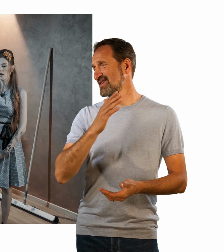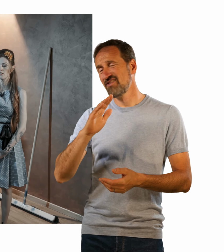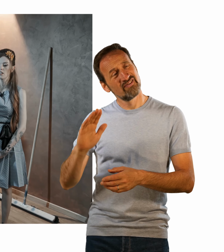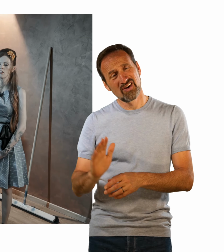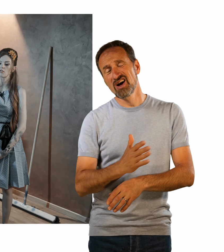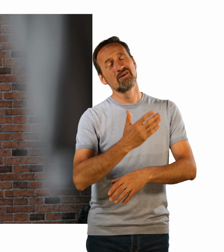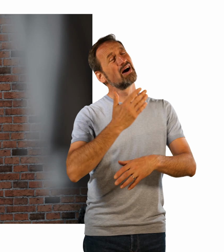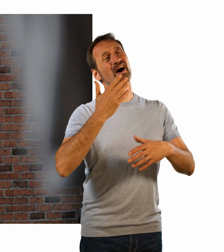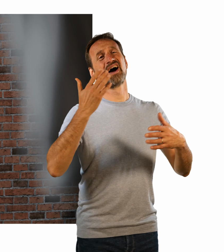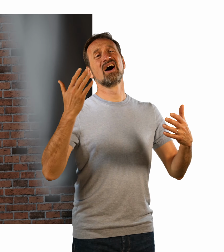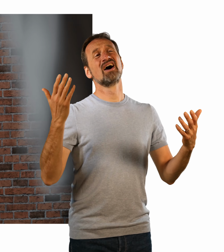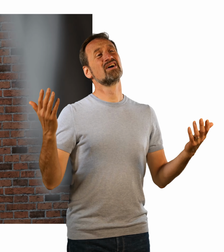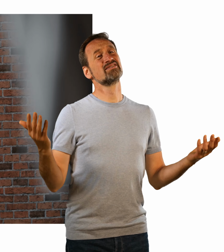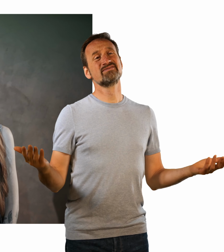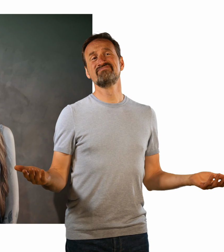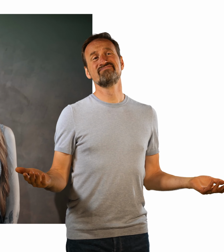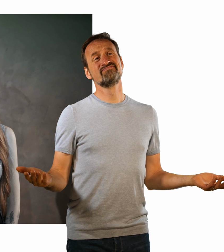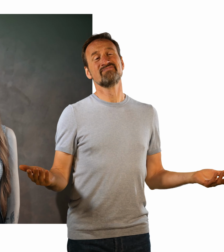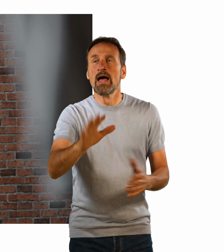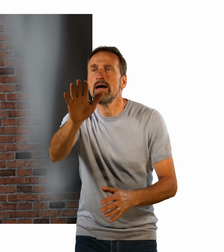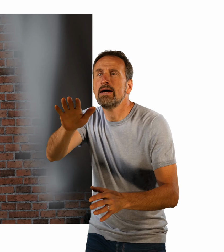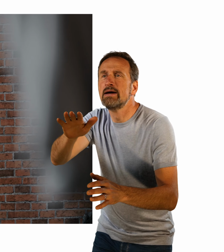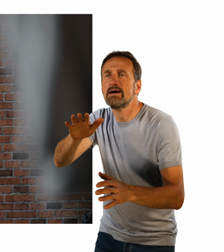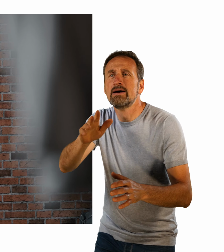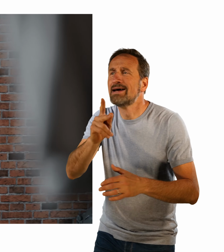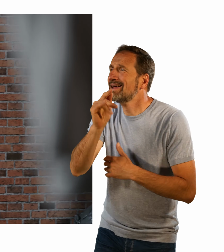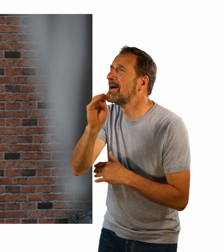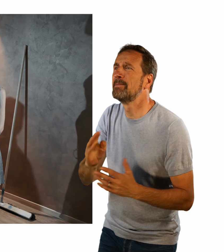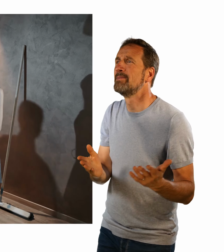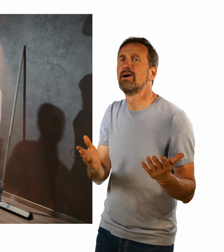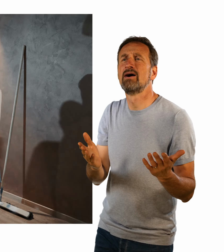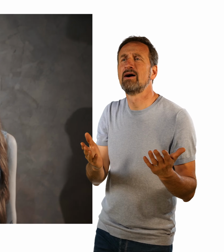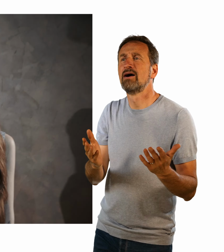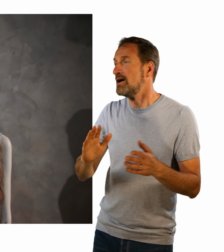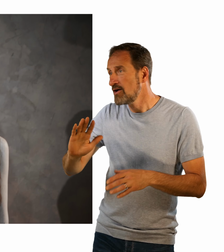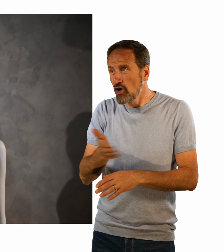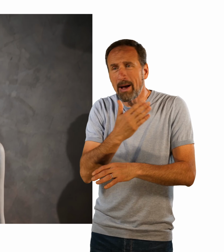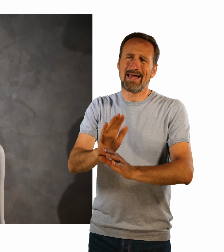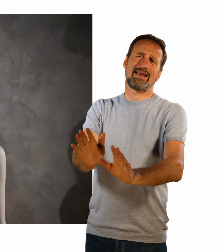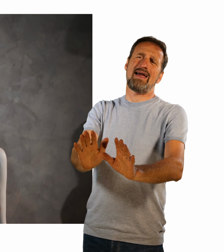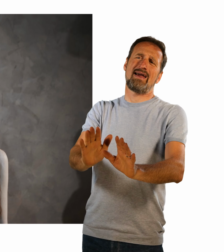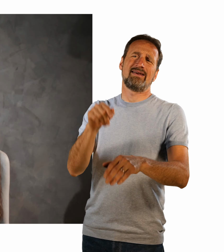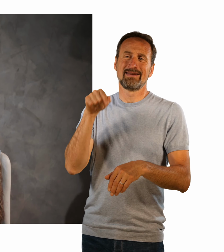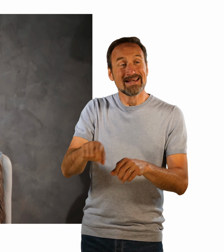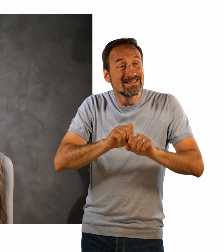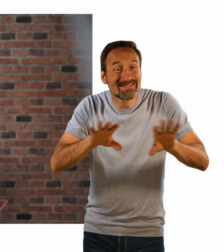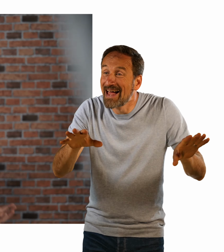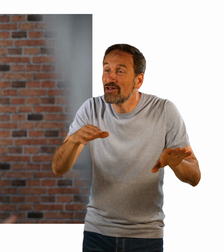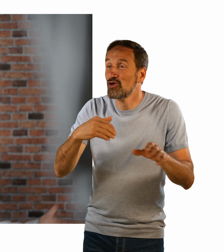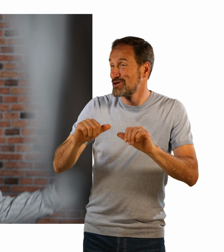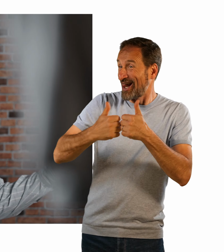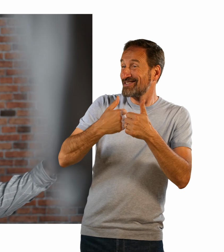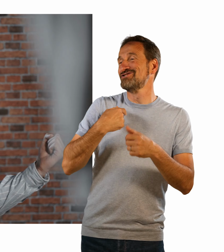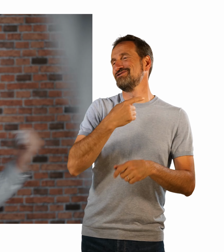Es ist nicht vorbei, die Sendung haben wir zwar verloren,